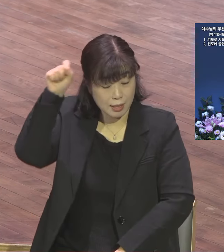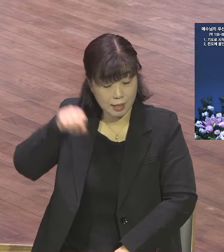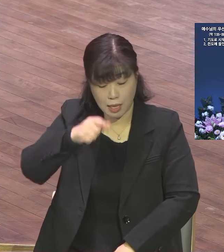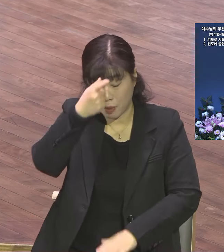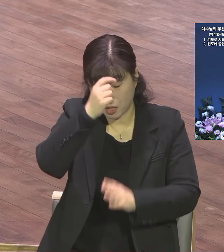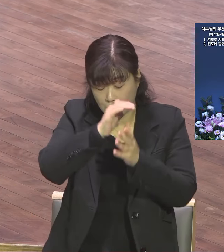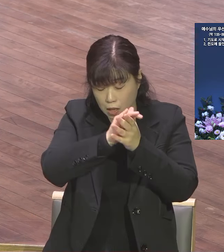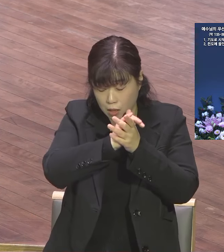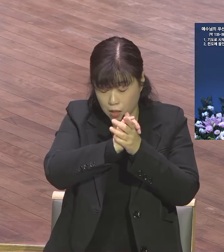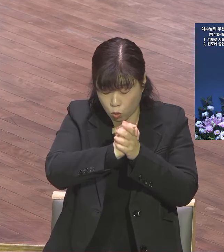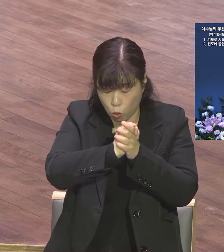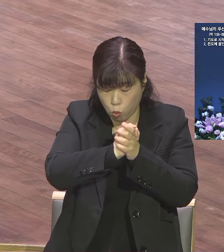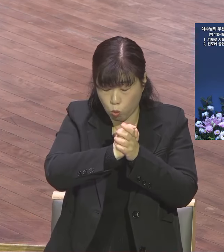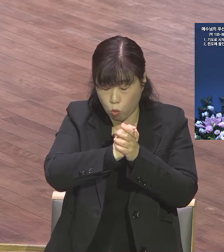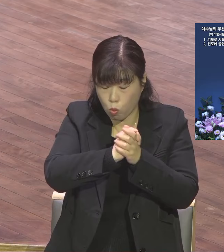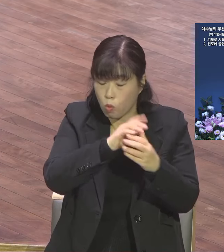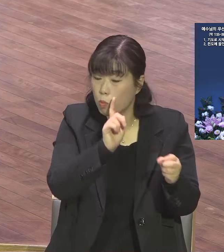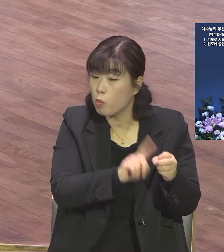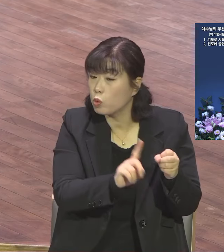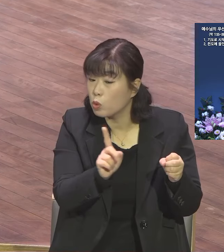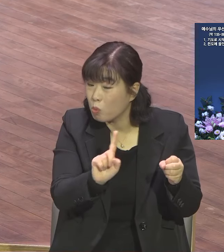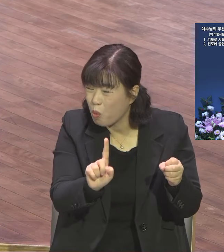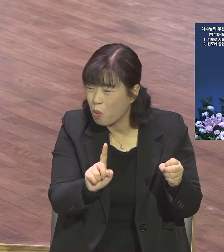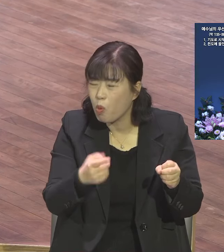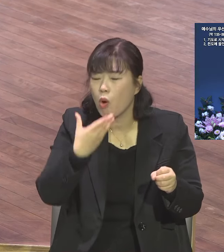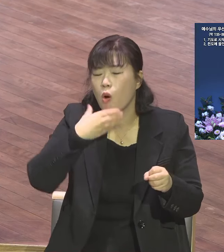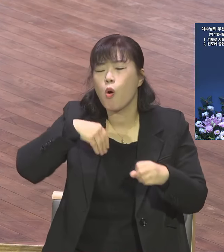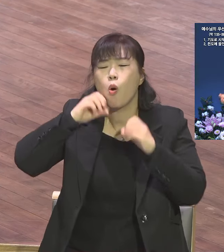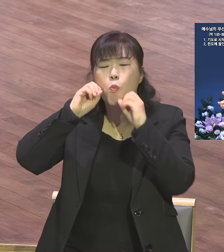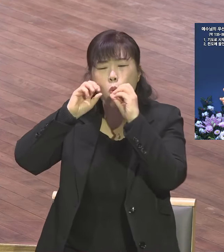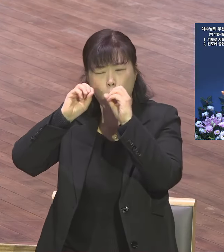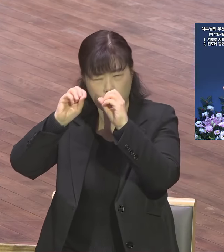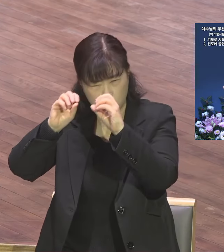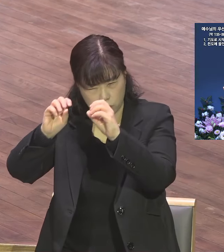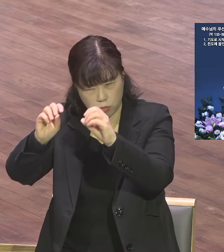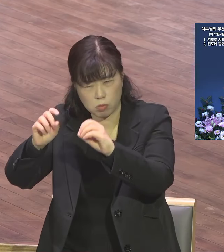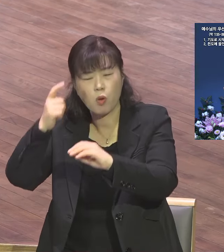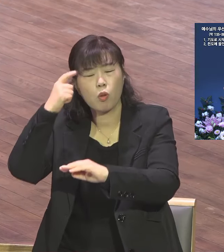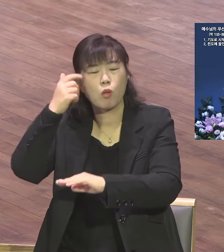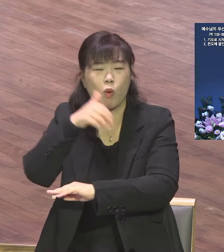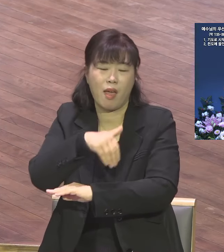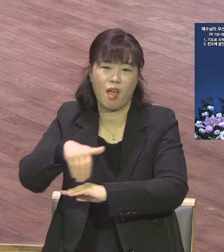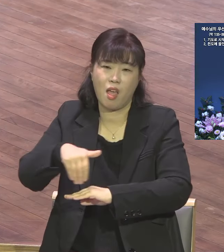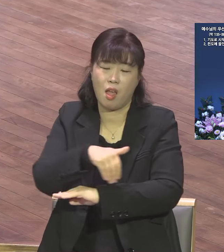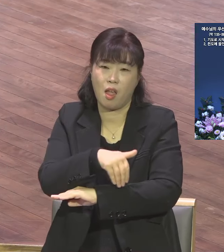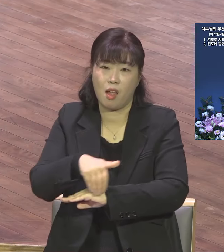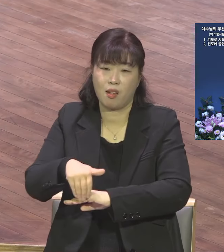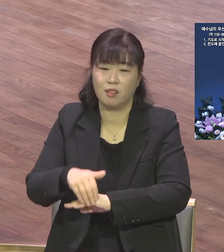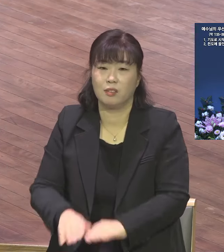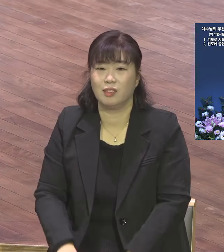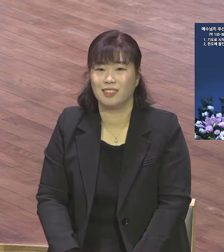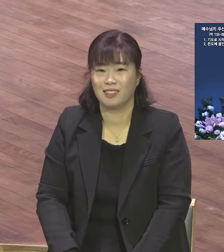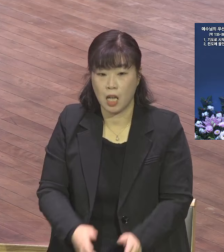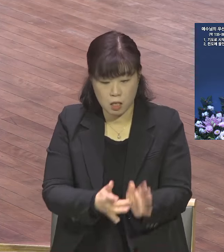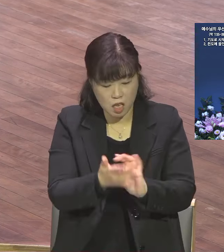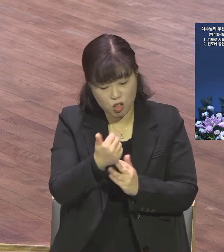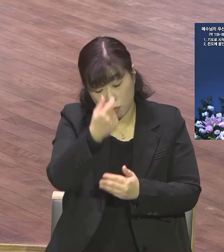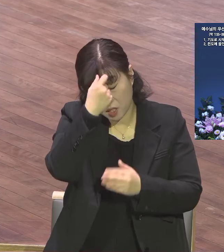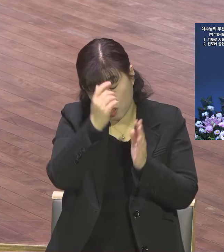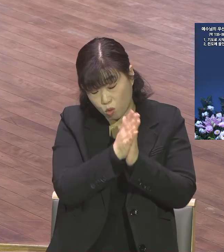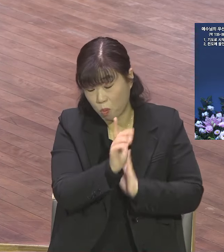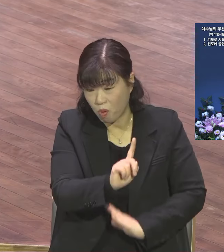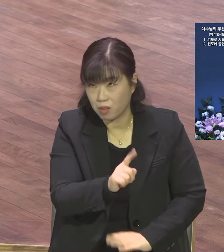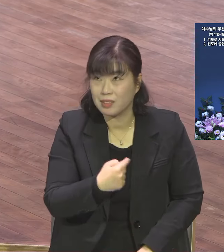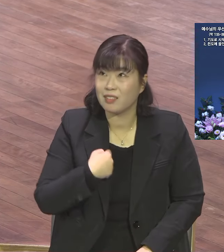기도하신 이유도 복음 전도를 위한 계획. 예수님 뭔 기도했겠어요? 예수님이 돈 달라 했겠어요?